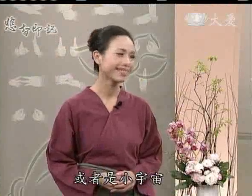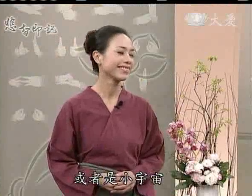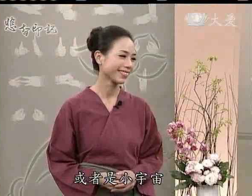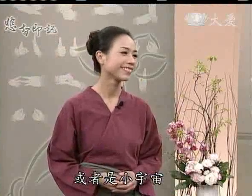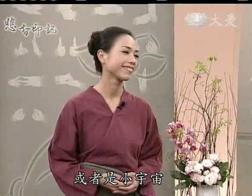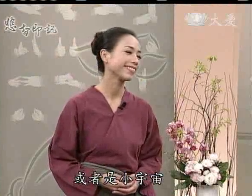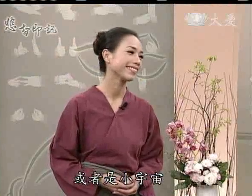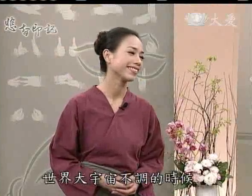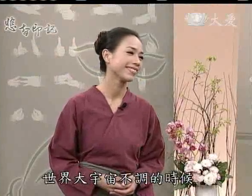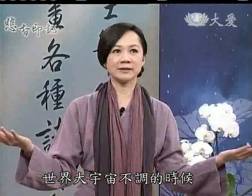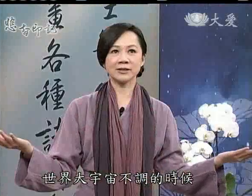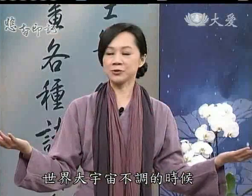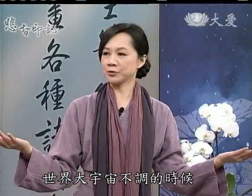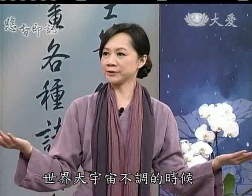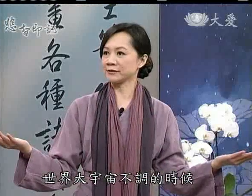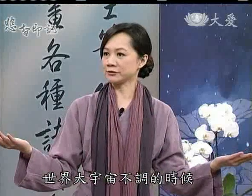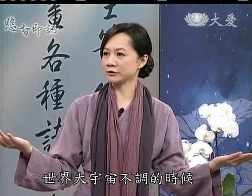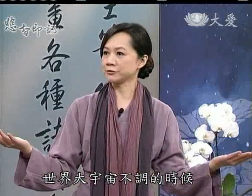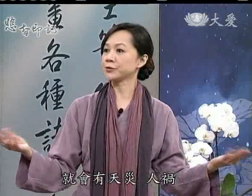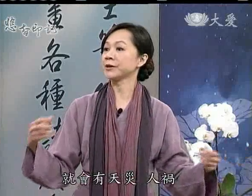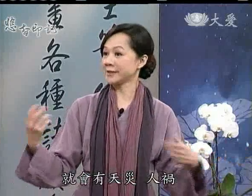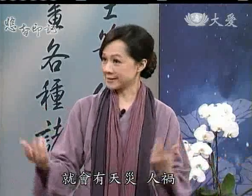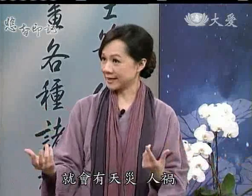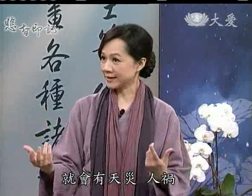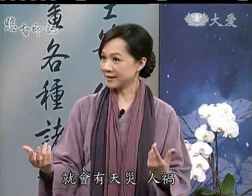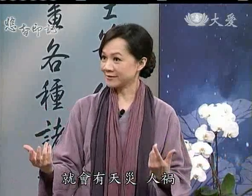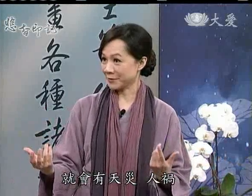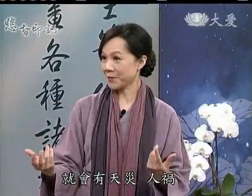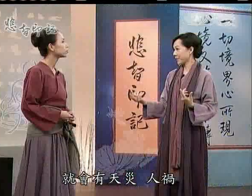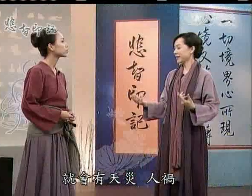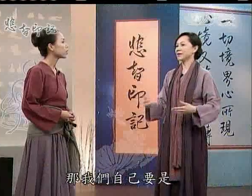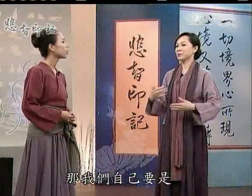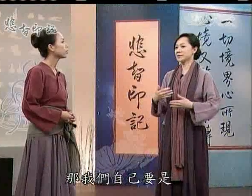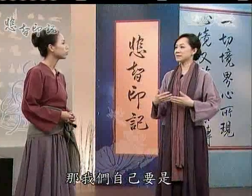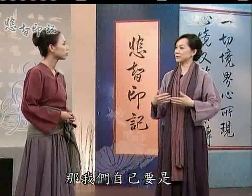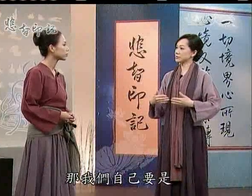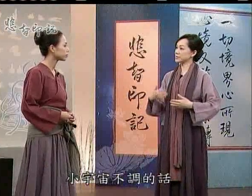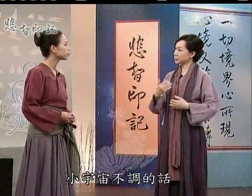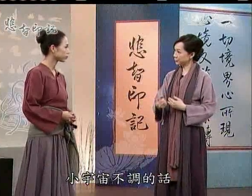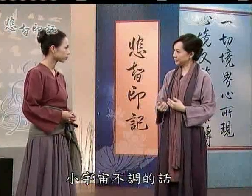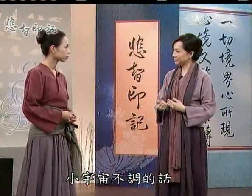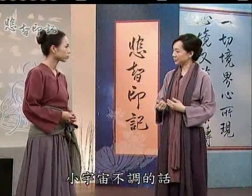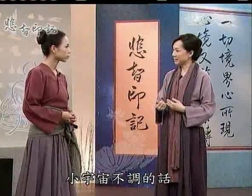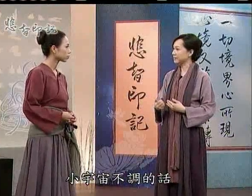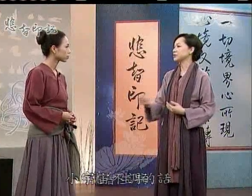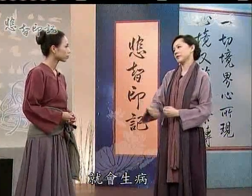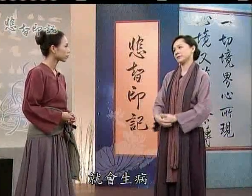者是小宇宙。世界大宇宙不调的时候，就会有天灾人祸。那我们自己要是小宇宙不调的话呢，就会生